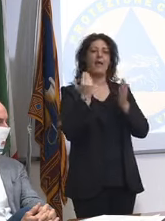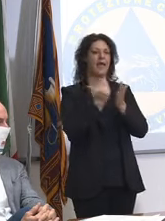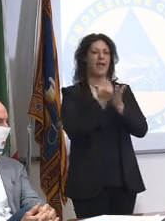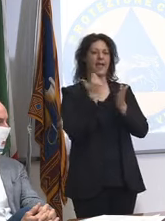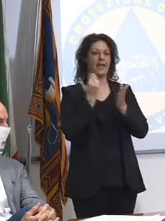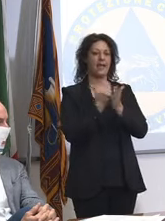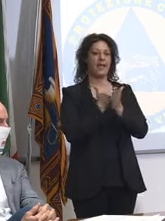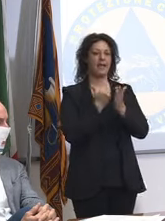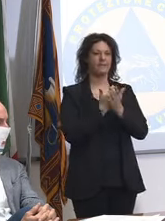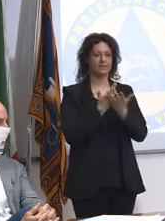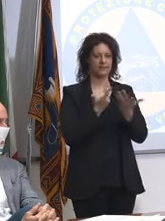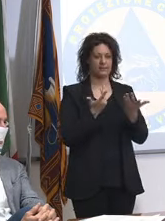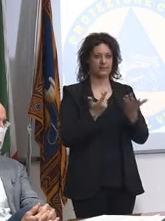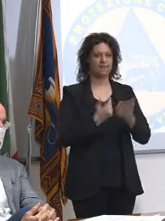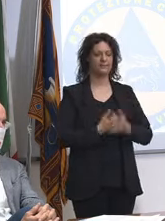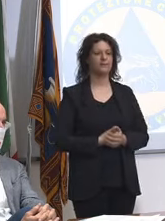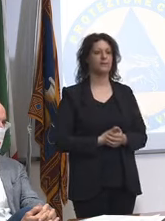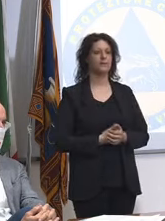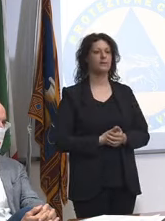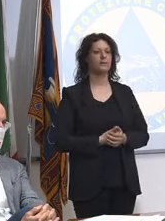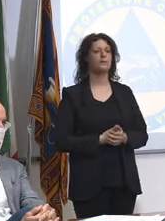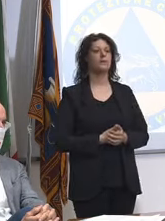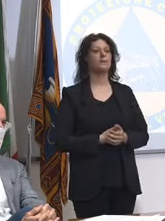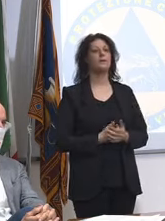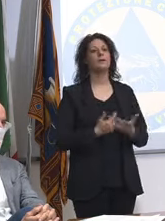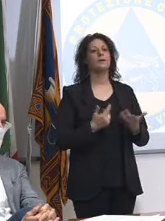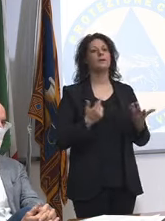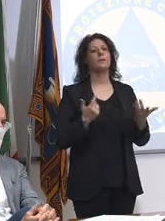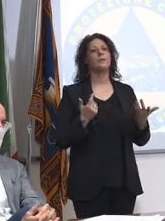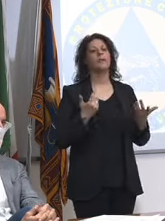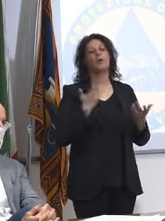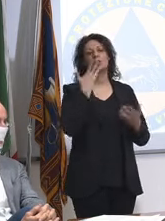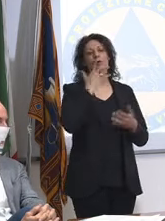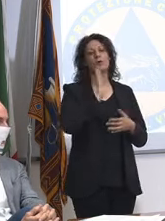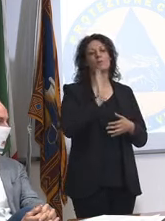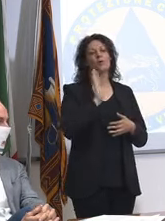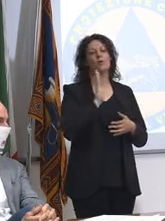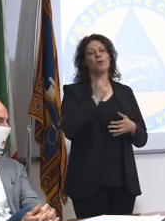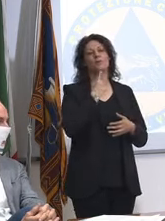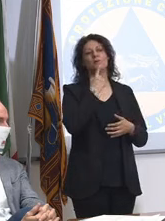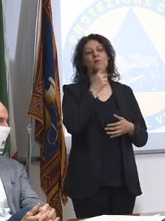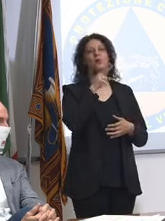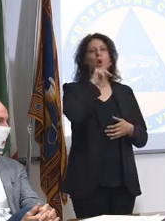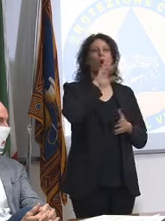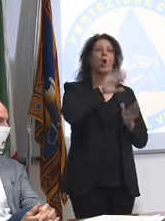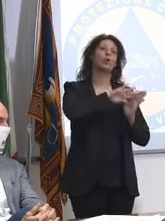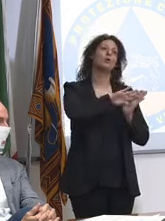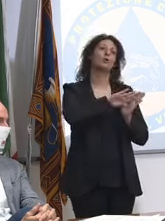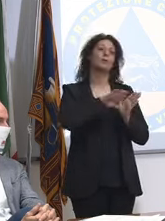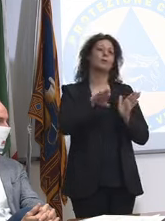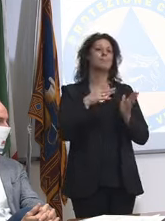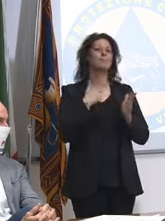nonno, insomma, o di qualche parente che abbia questa età, ma perché temiamo che magari